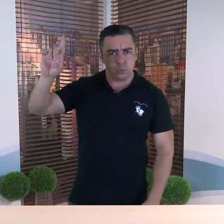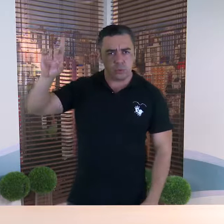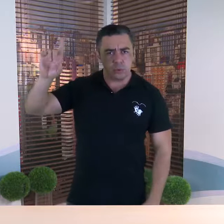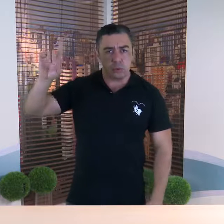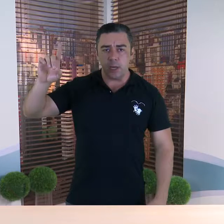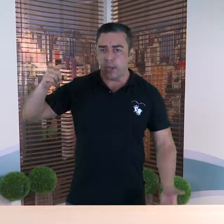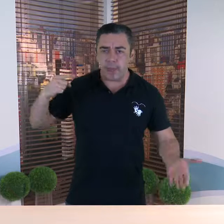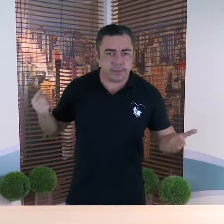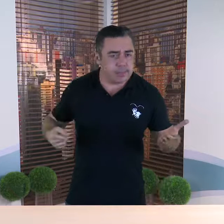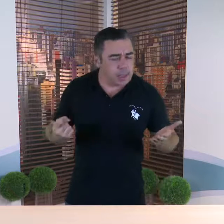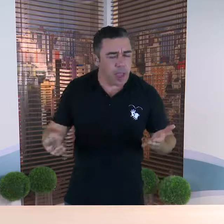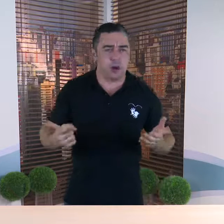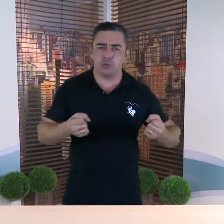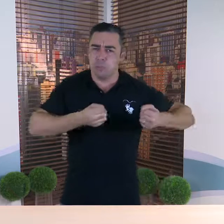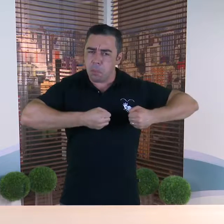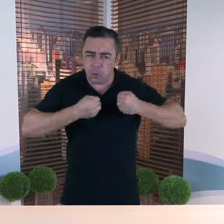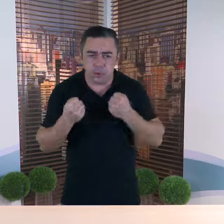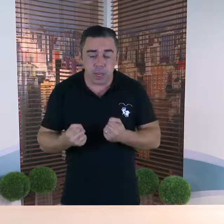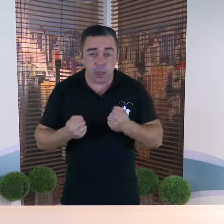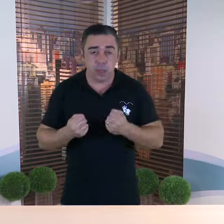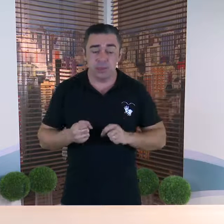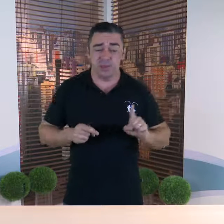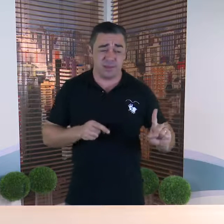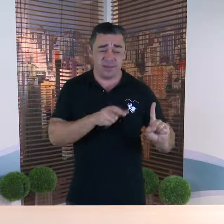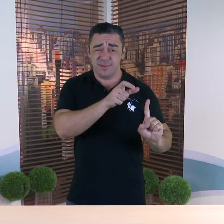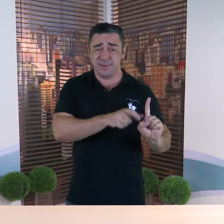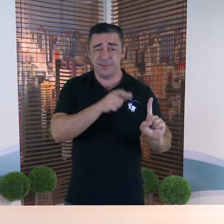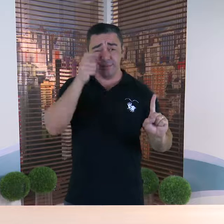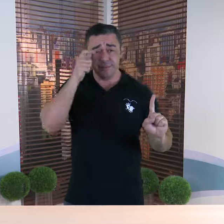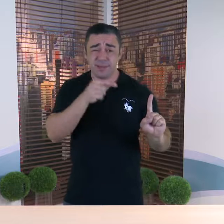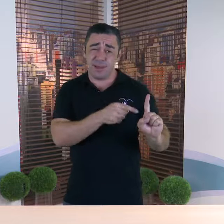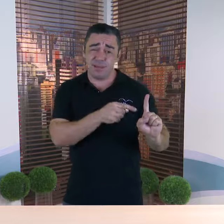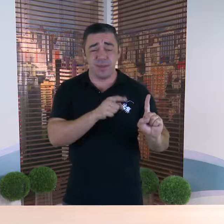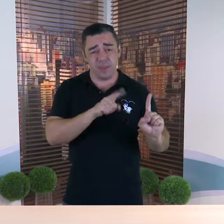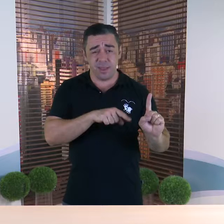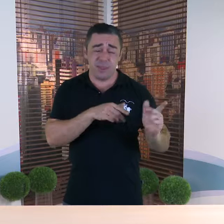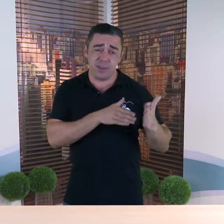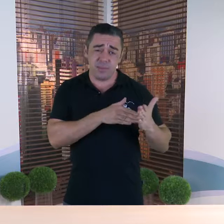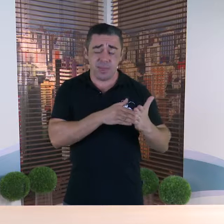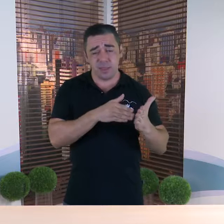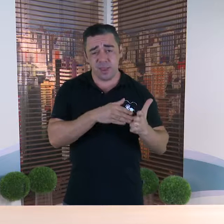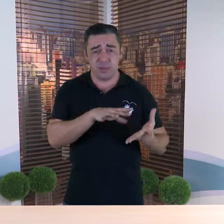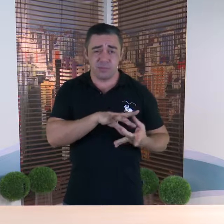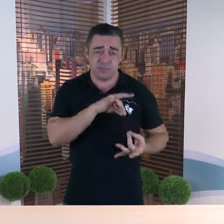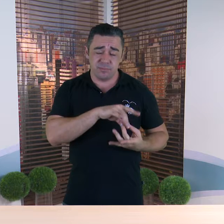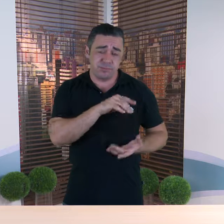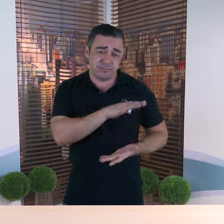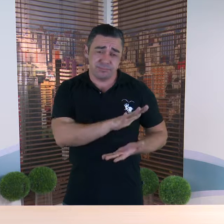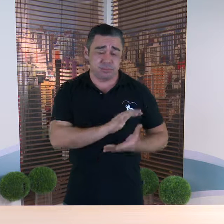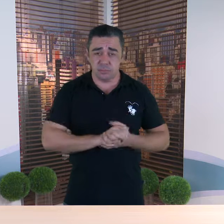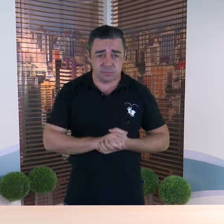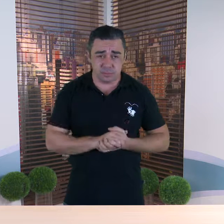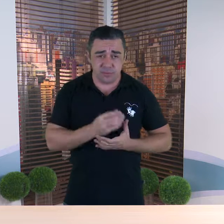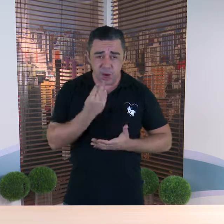Deus, que é eterno e todo-poderoso, Satanás, como já dissemos, é um ser espiritual criado e